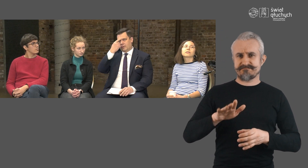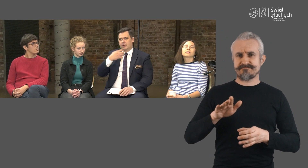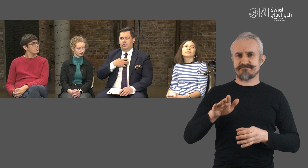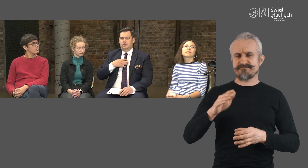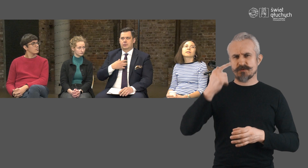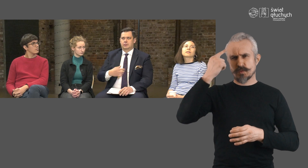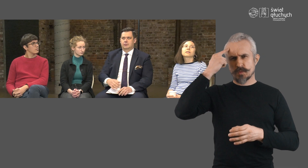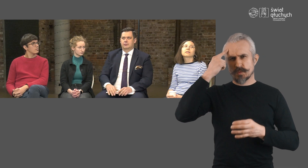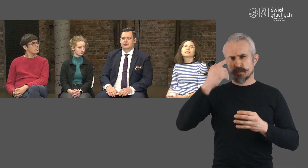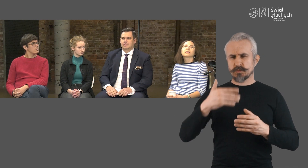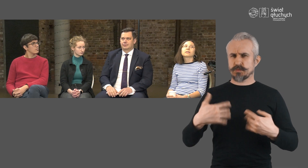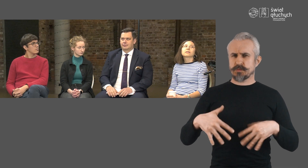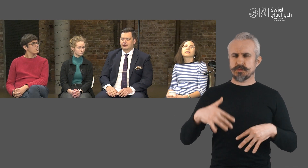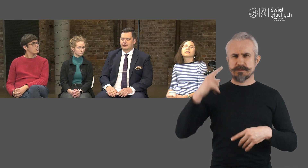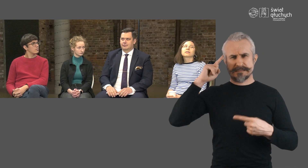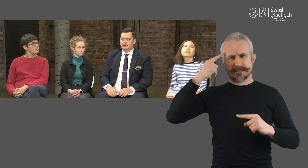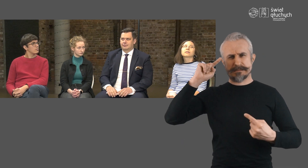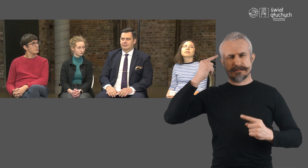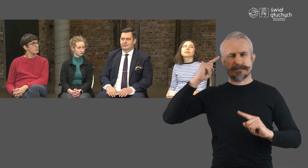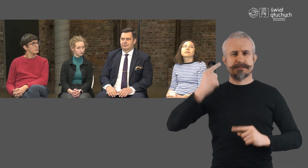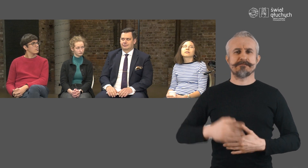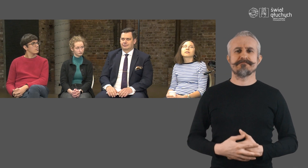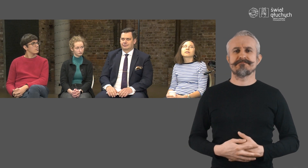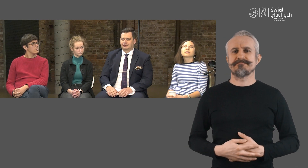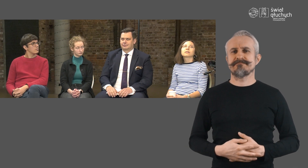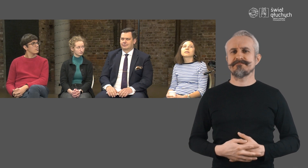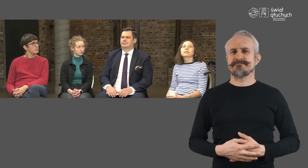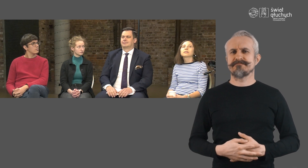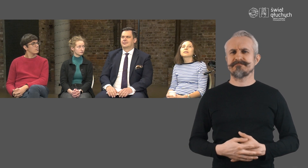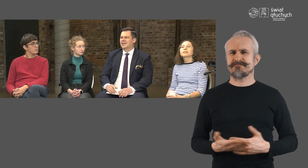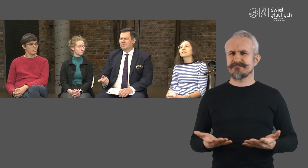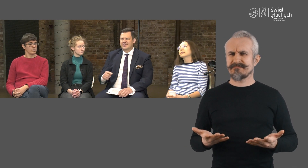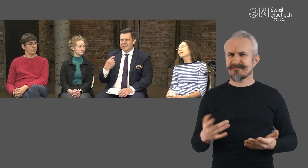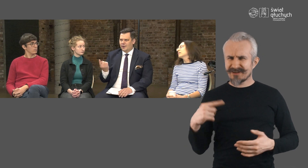klasa, to już od tej klasy głowa mnie boli.